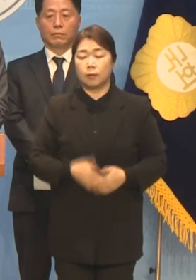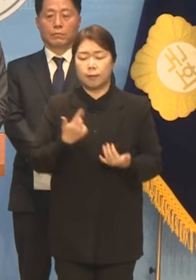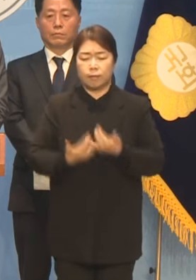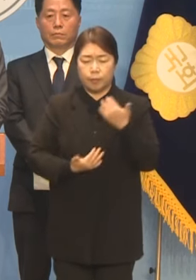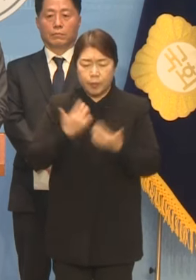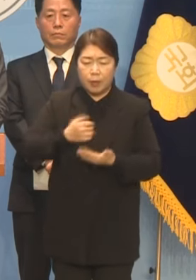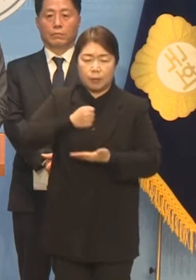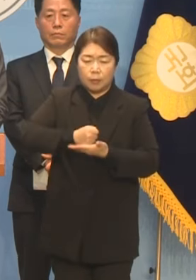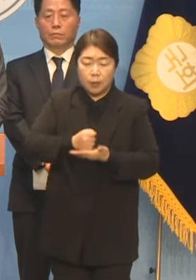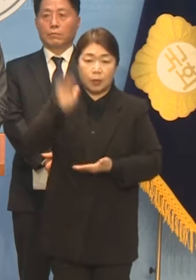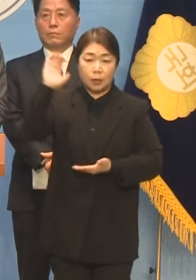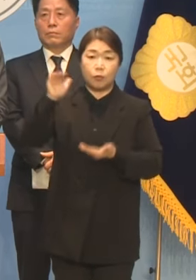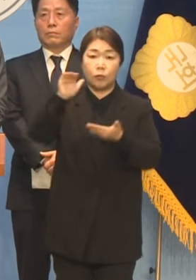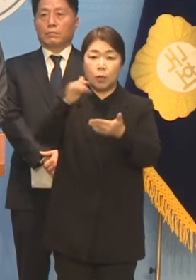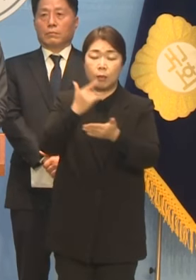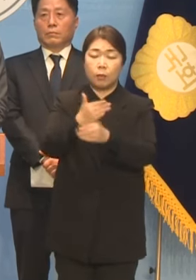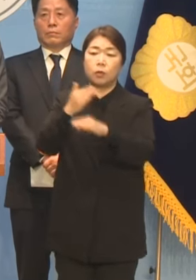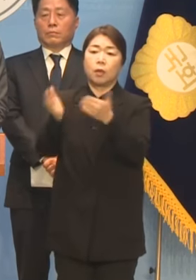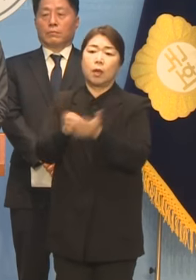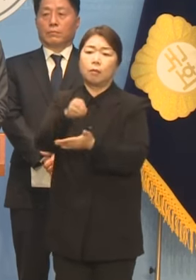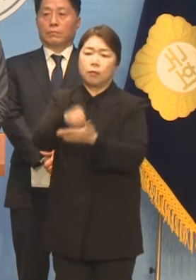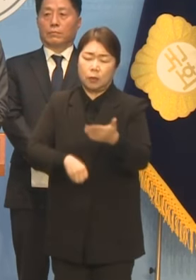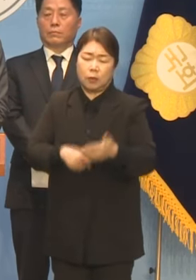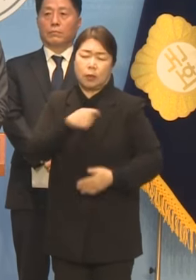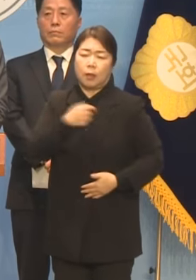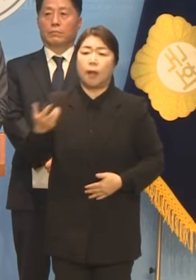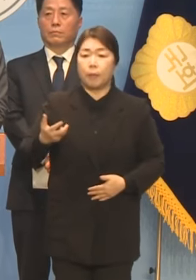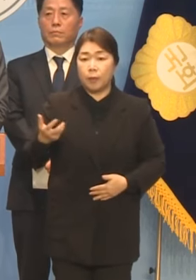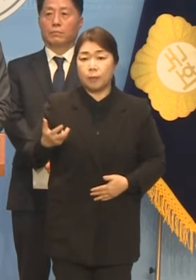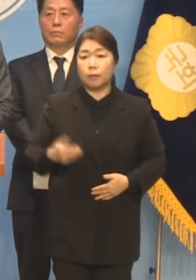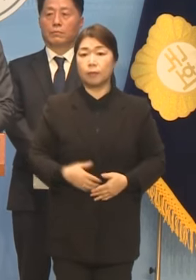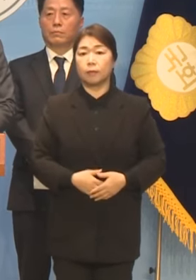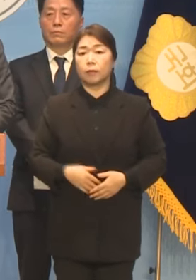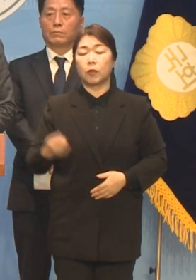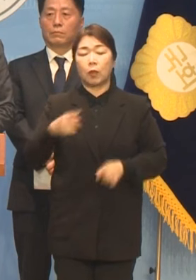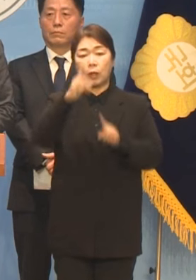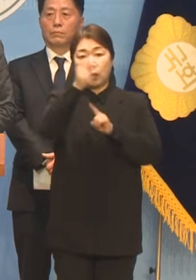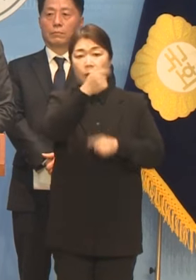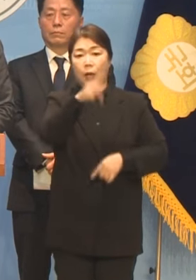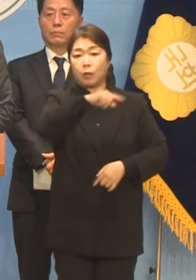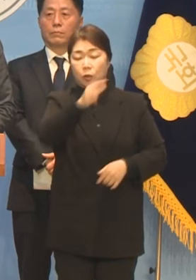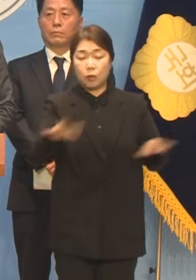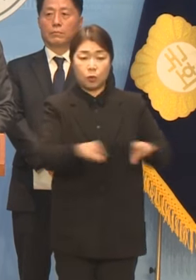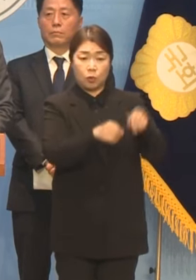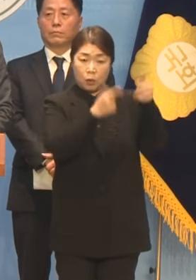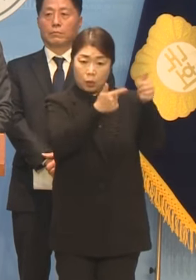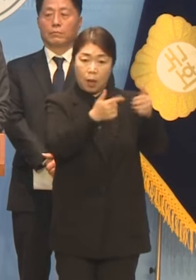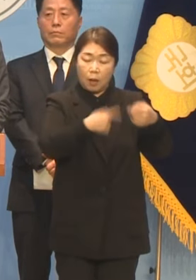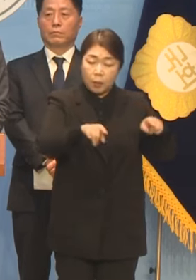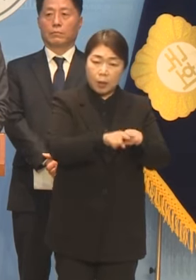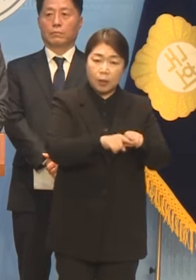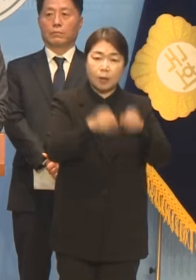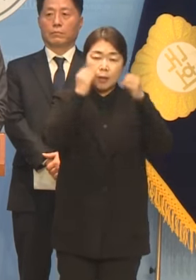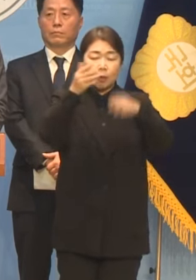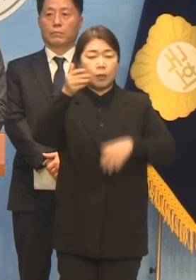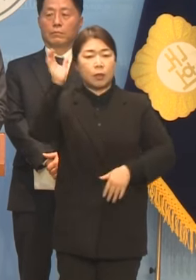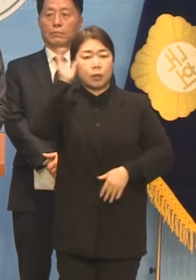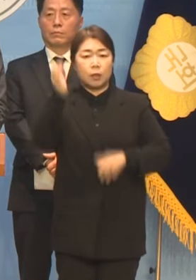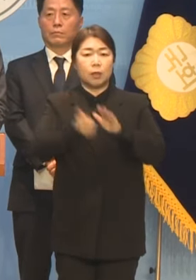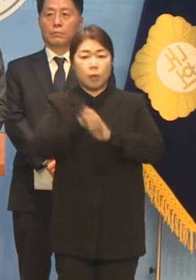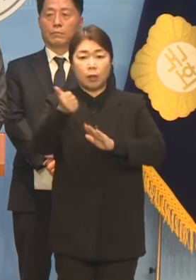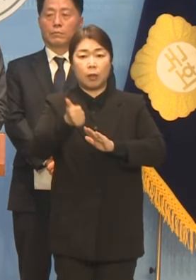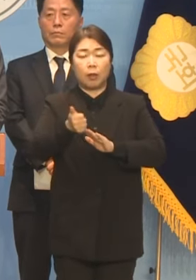호소와 민주당을 떠나는 제 아픔과 또 이학연 총리와 함께하는 새로운 희망에 많은